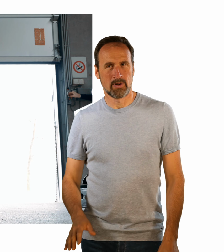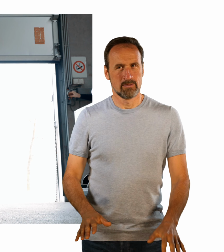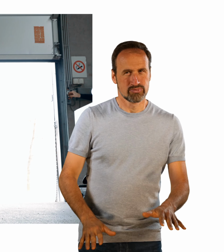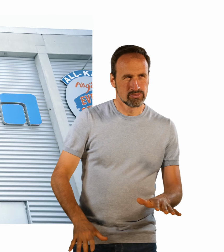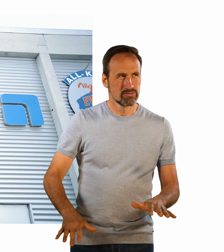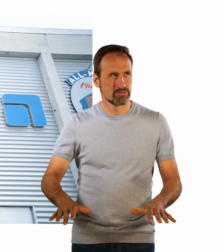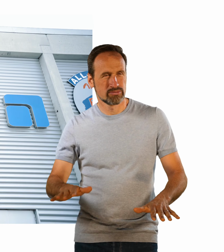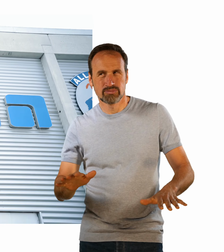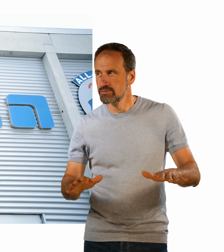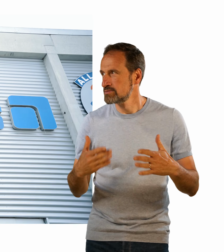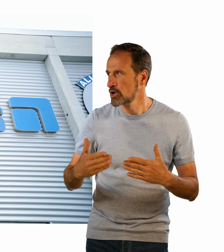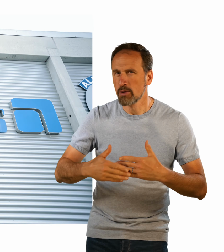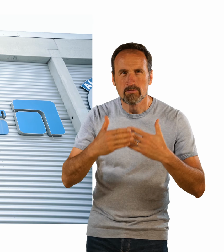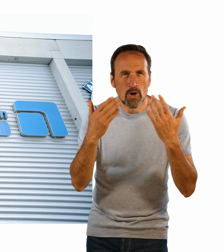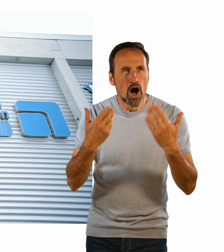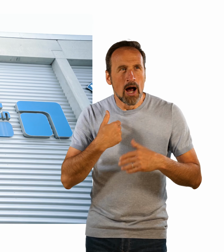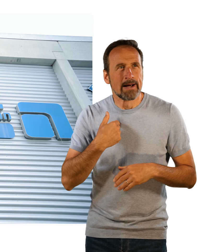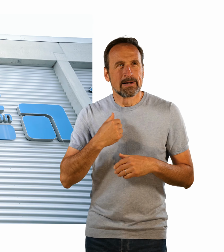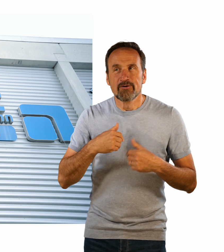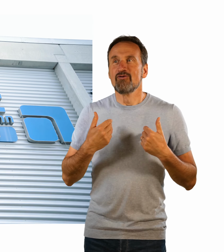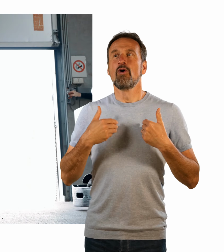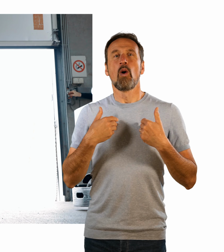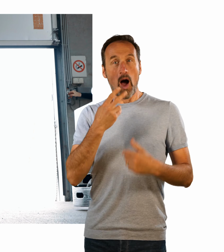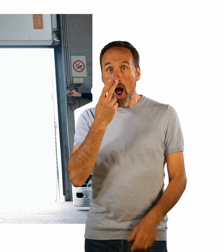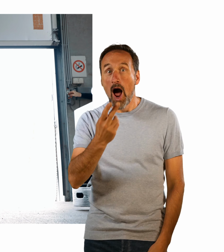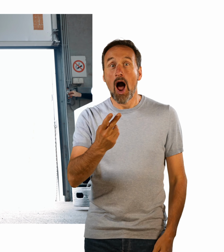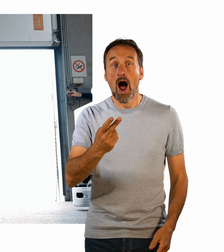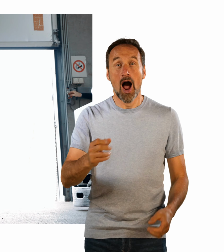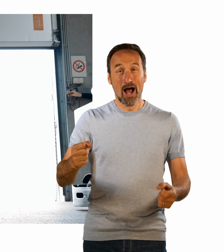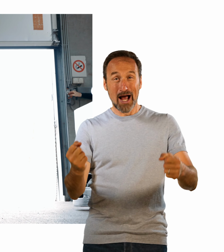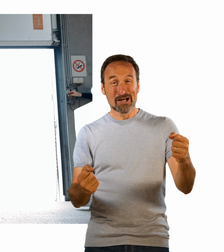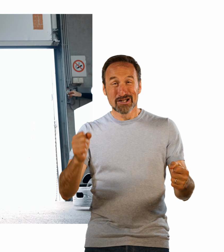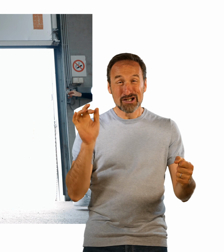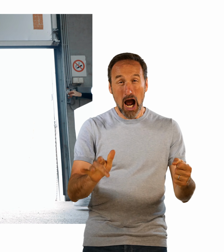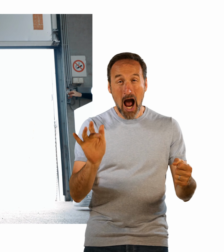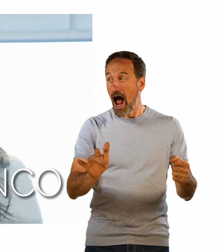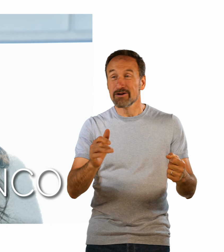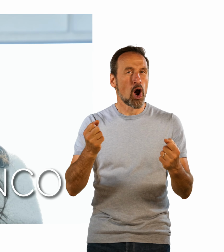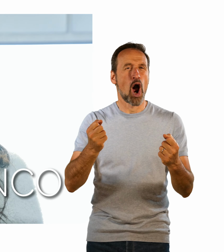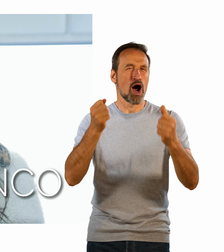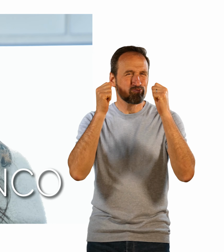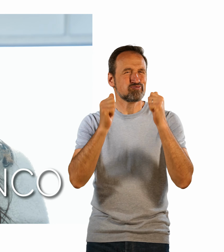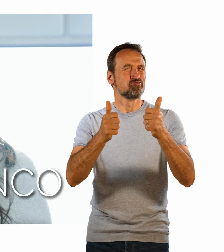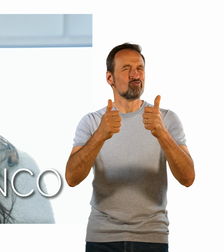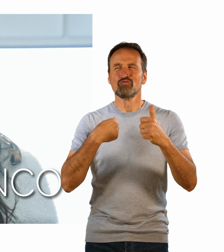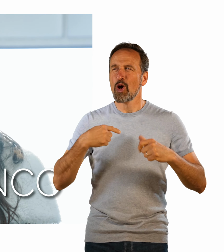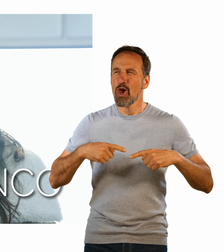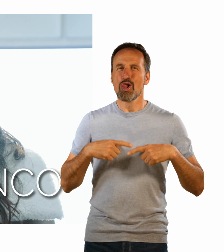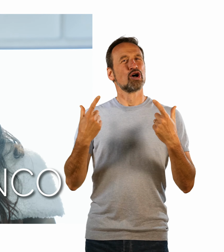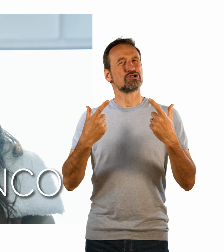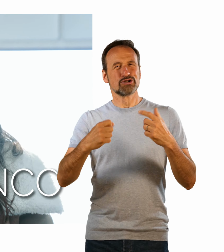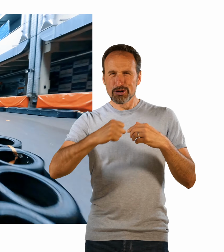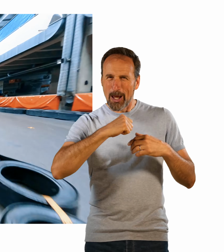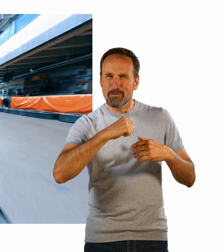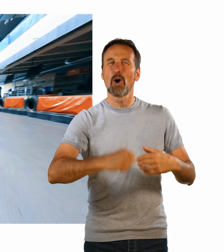Ich habe mich heute Morgen erst mal gefreut, als ich die Kartbad gesehen habe, weil ich dachte, irgendwie bin ich heute in der Stimmung für ein bisschen